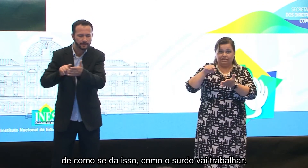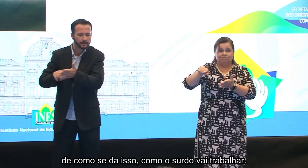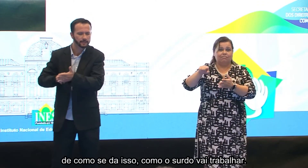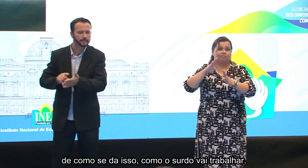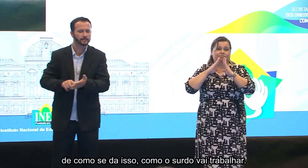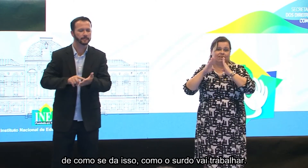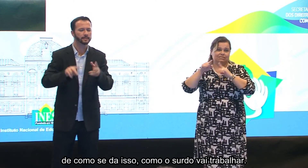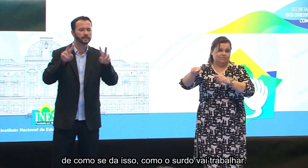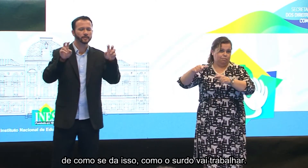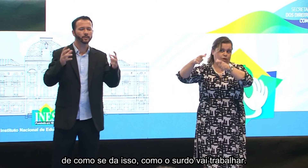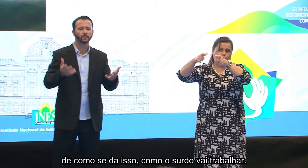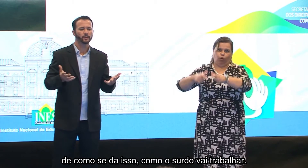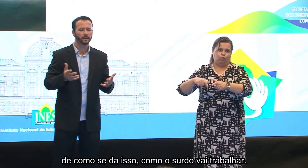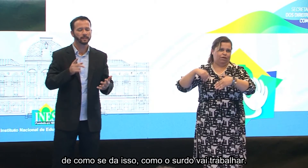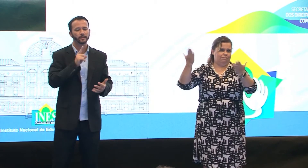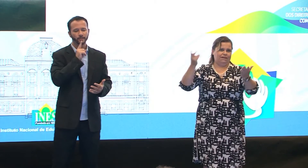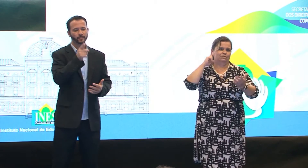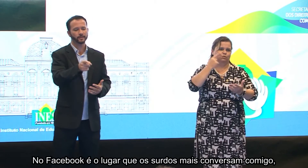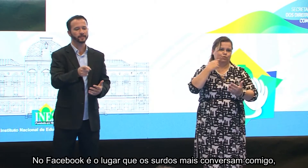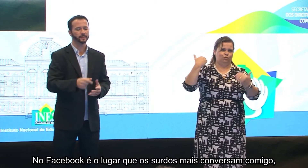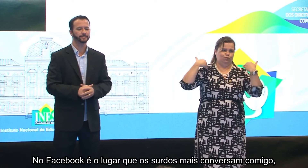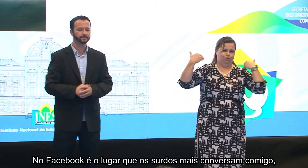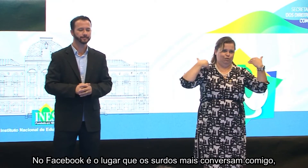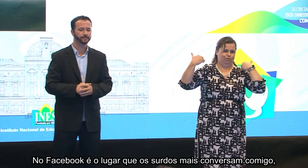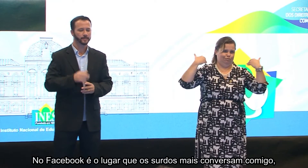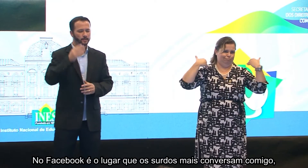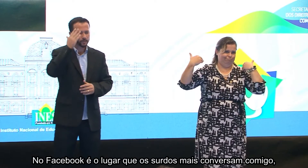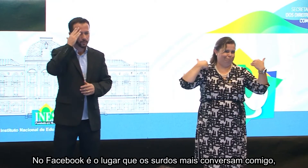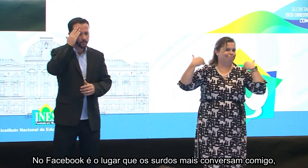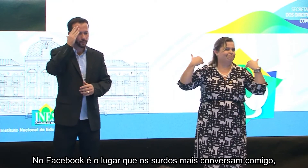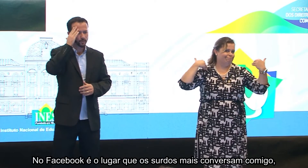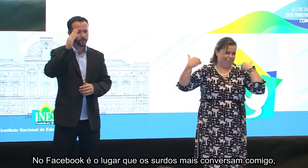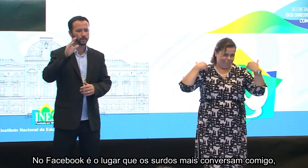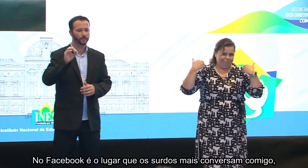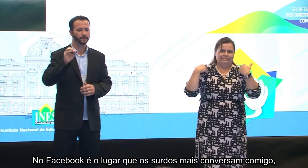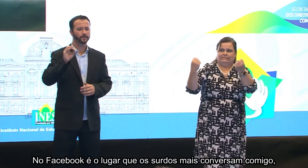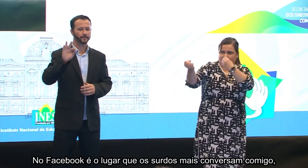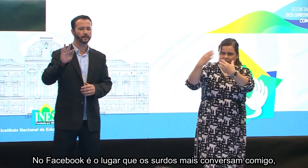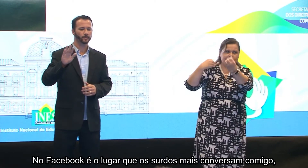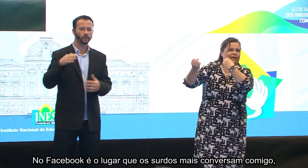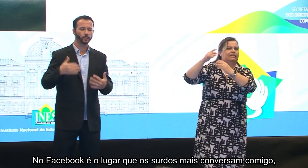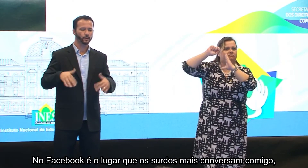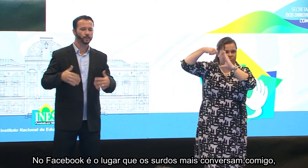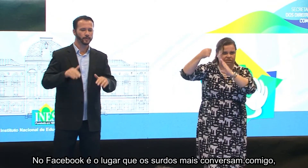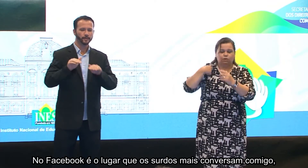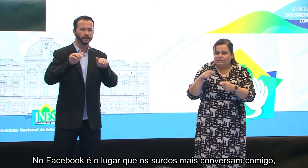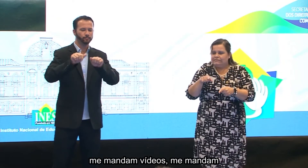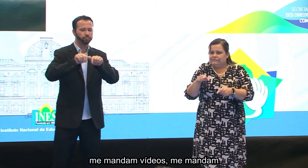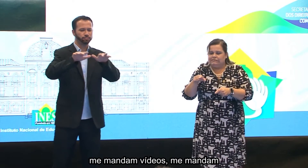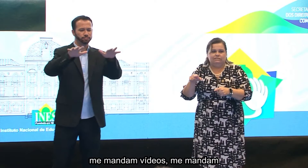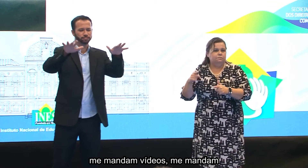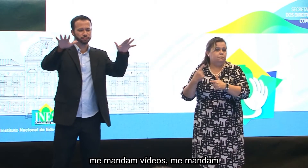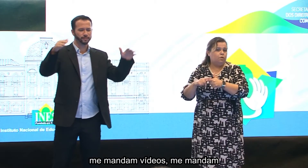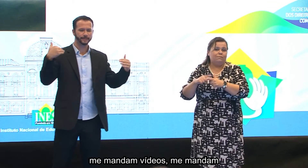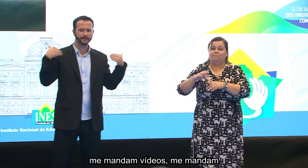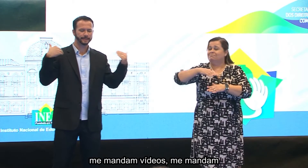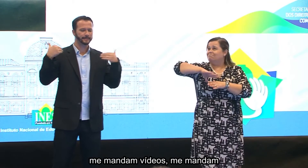o surdo vai trabalhar. Então, no Facebook é o local que os surdos mais conversam comigo, me mandam vídeos, que me